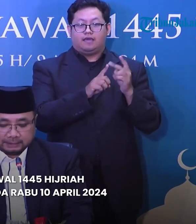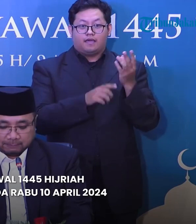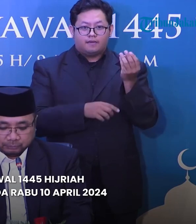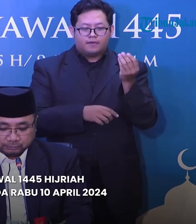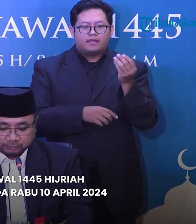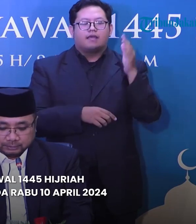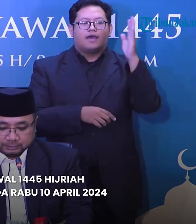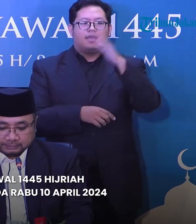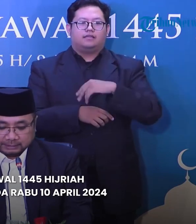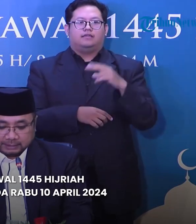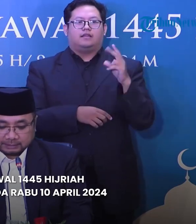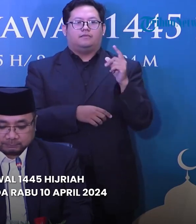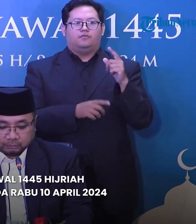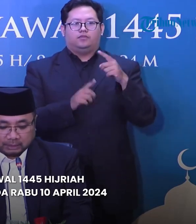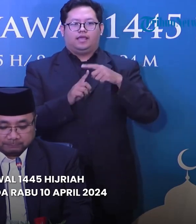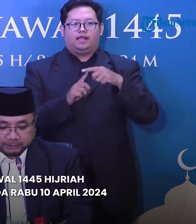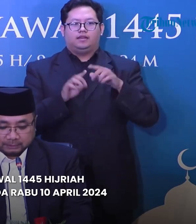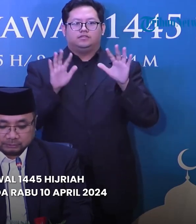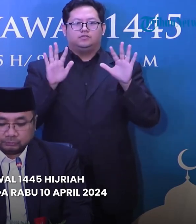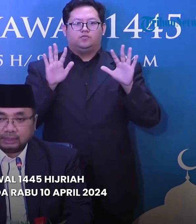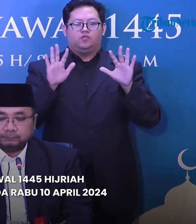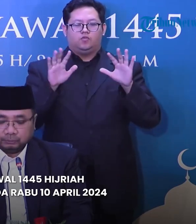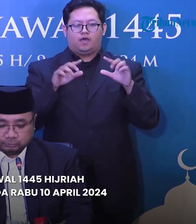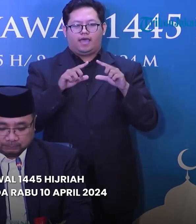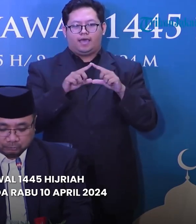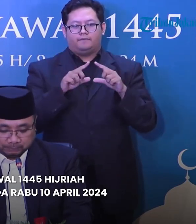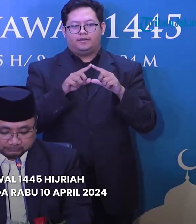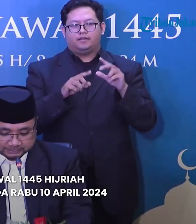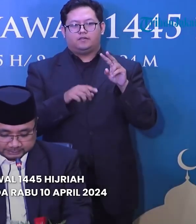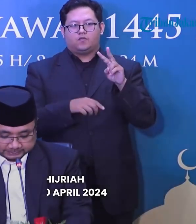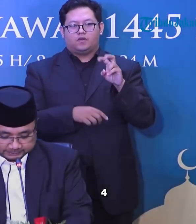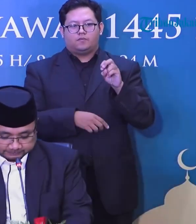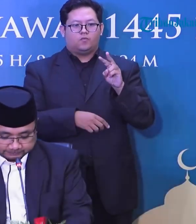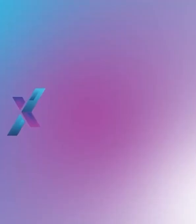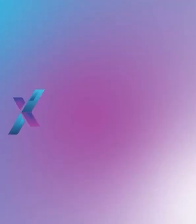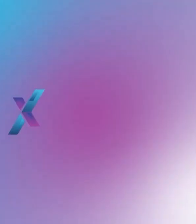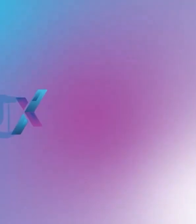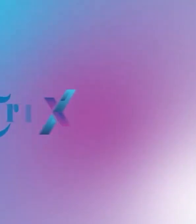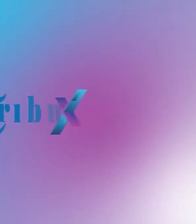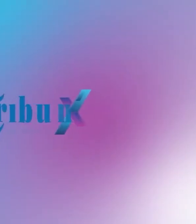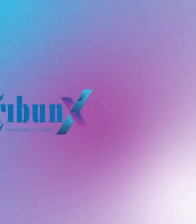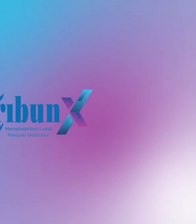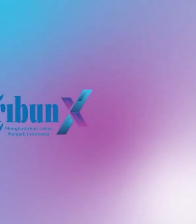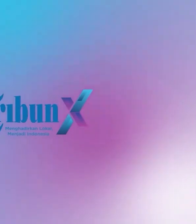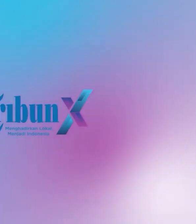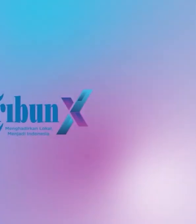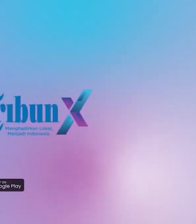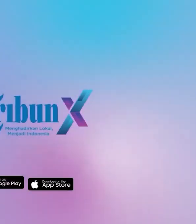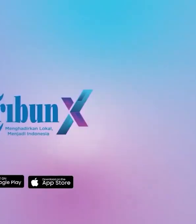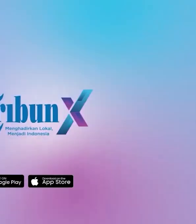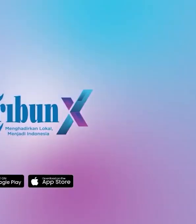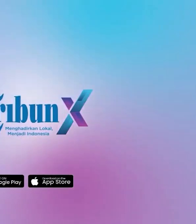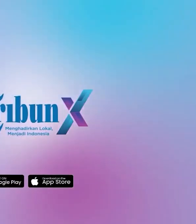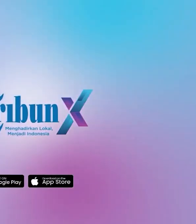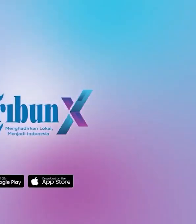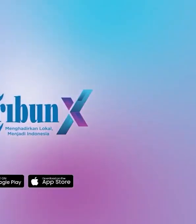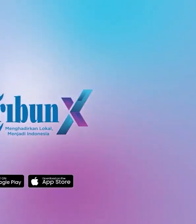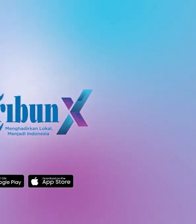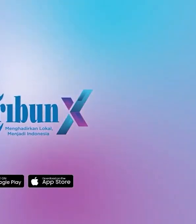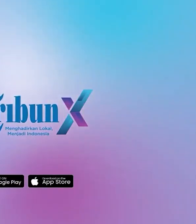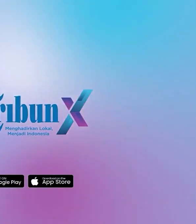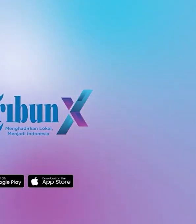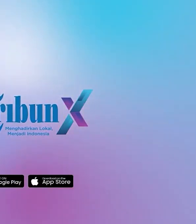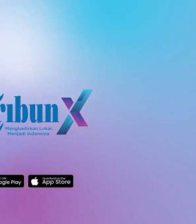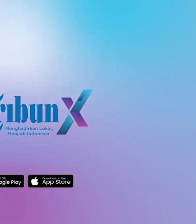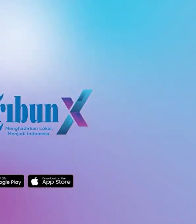hari Rabu tanggal 10 april 2024 masehi download Tribun X sekarang